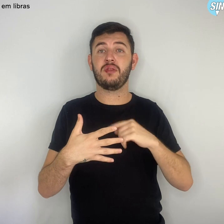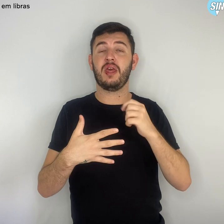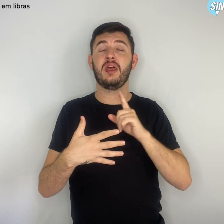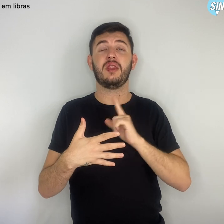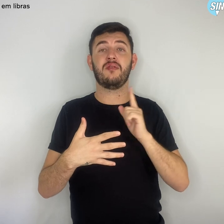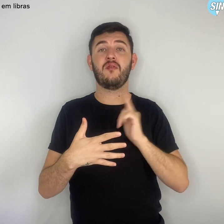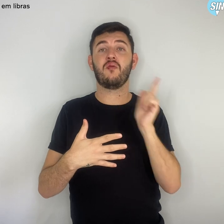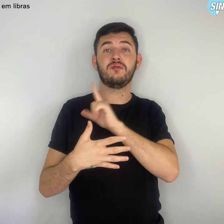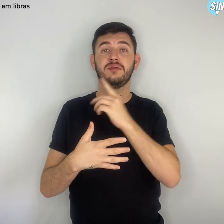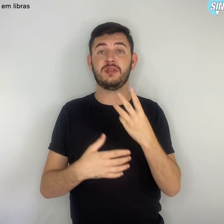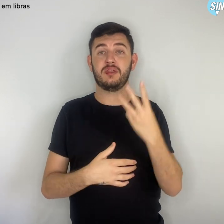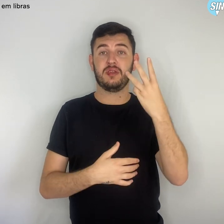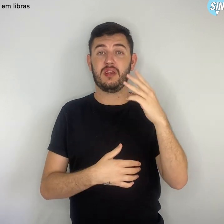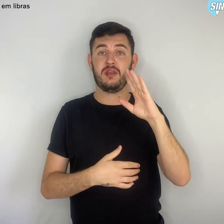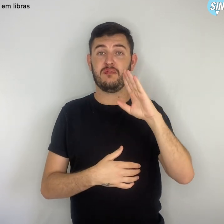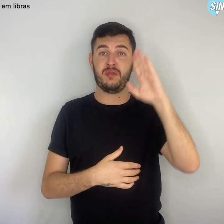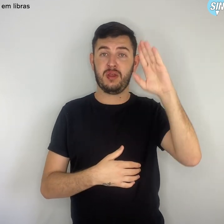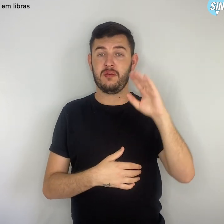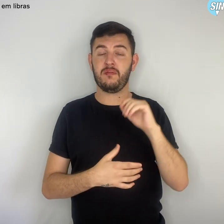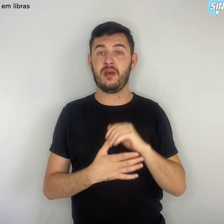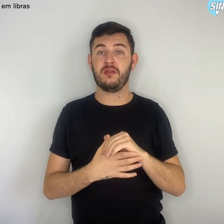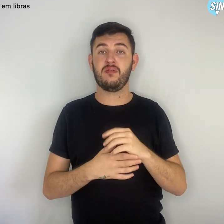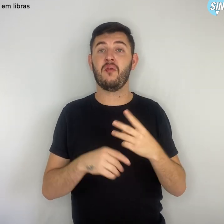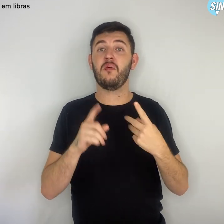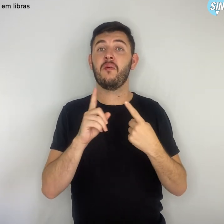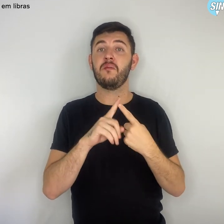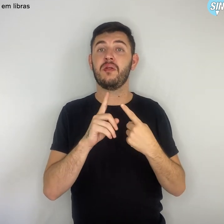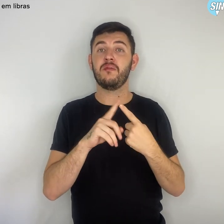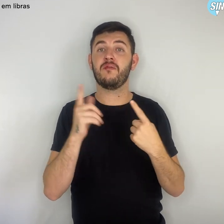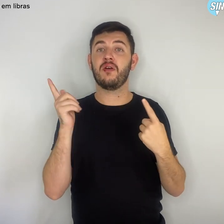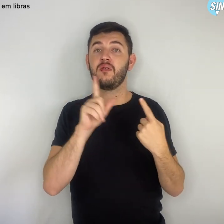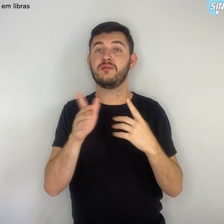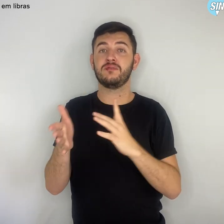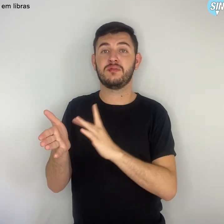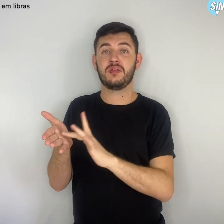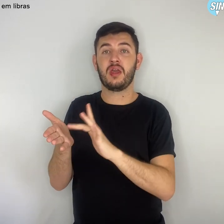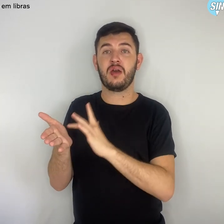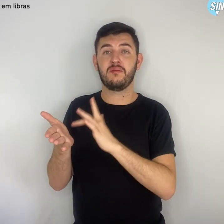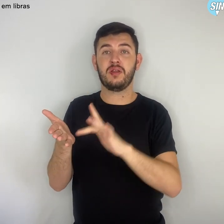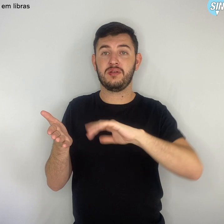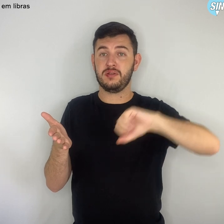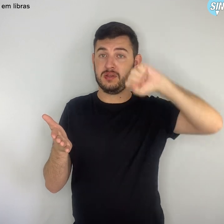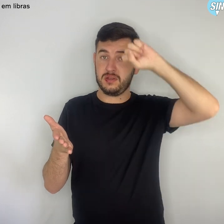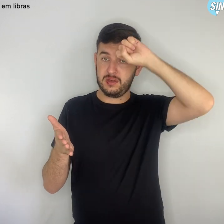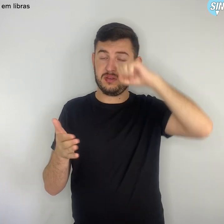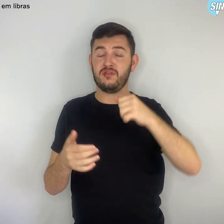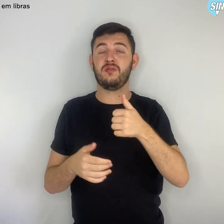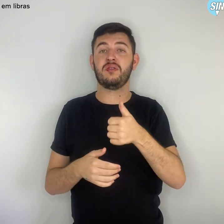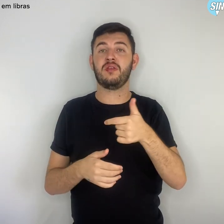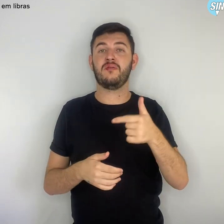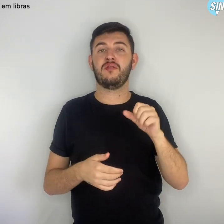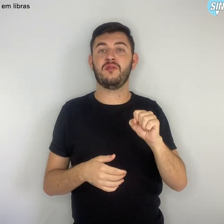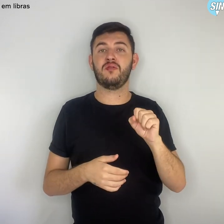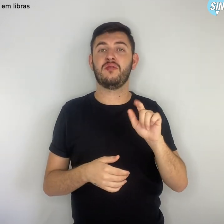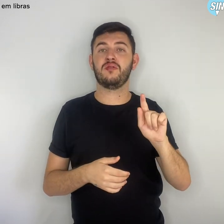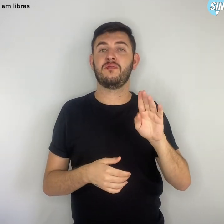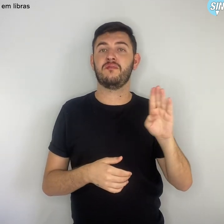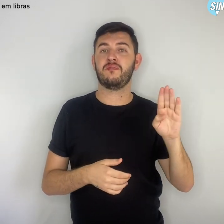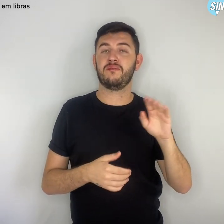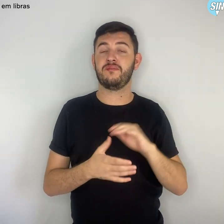o primeiro lugar receberá um tablet Samsung 128 GB. O segundo será premiado